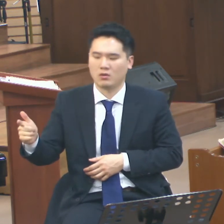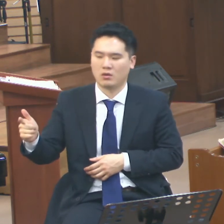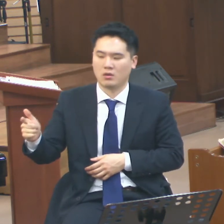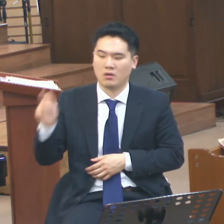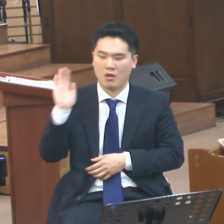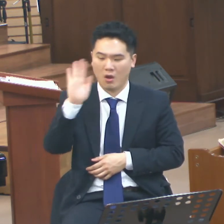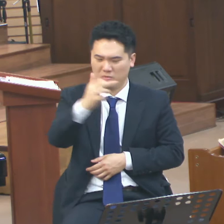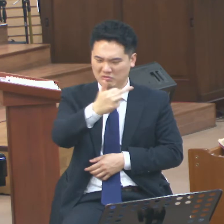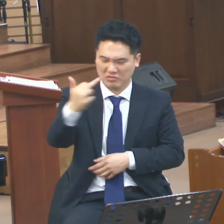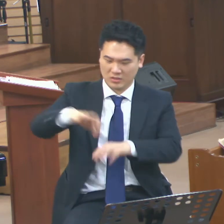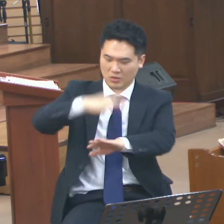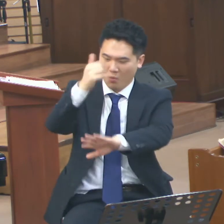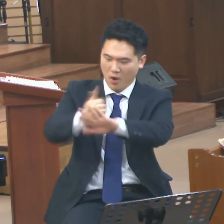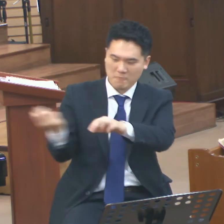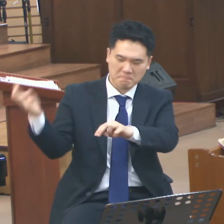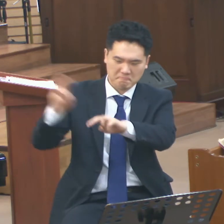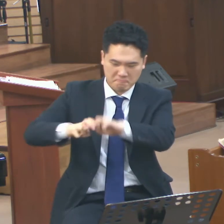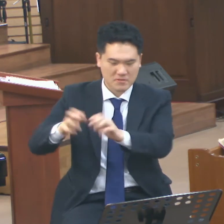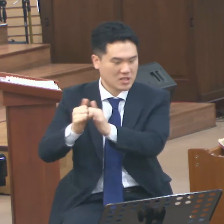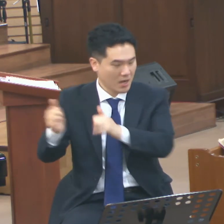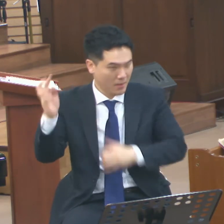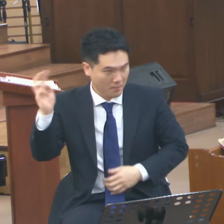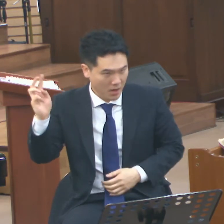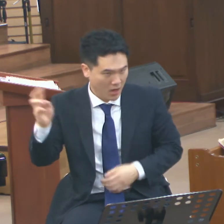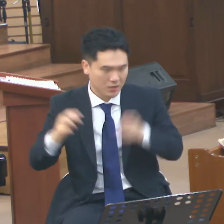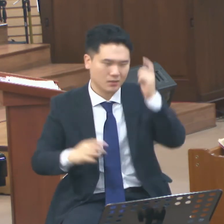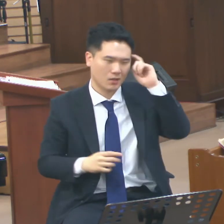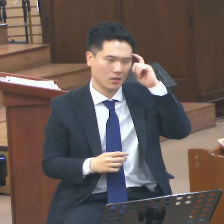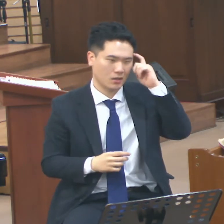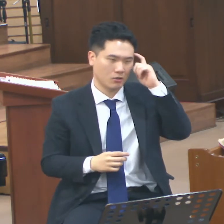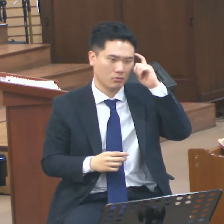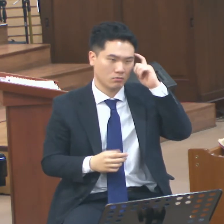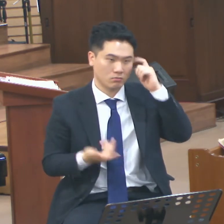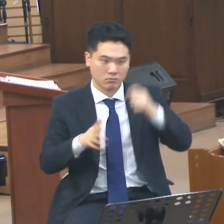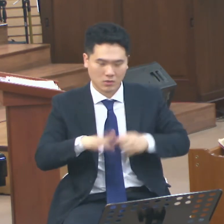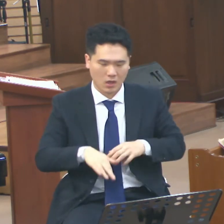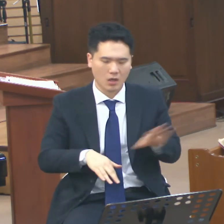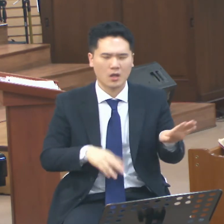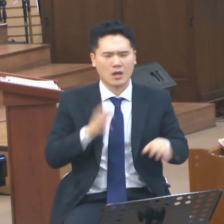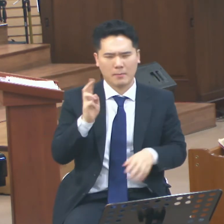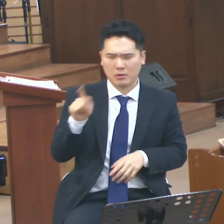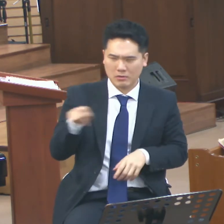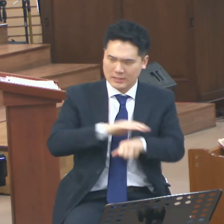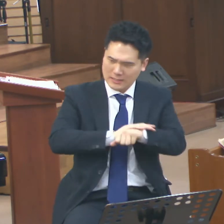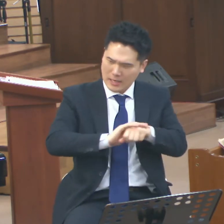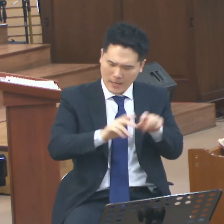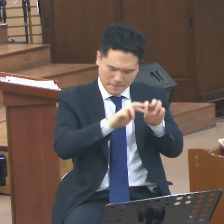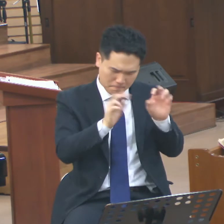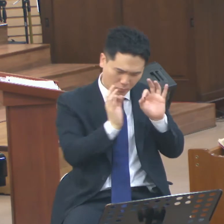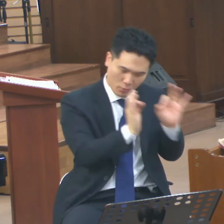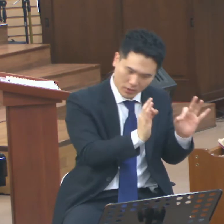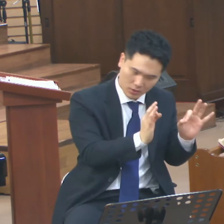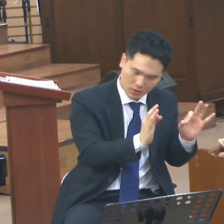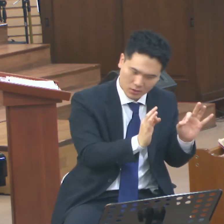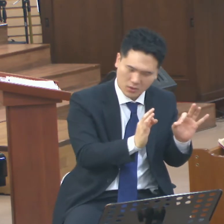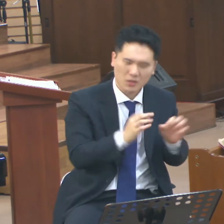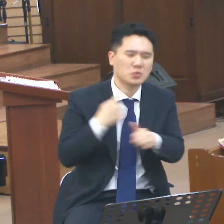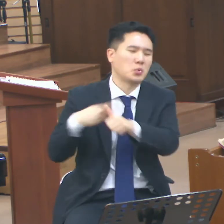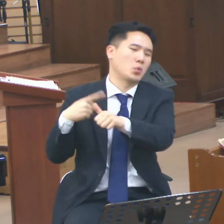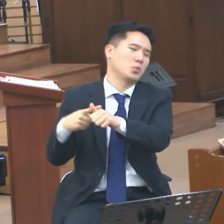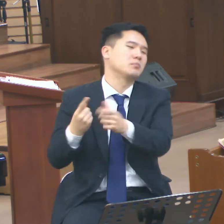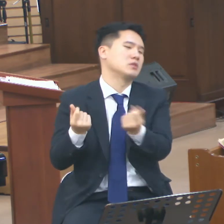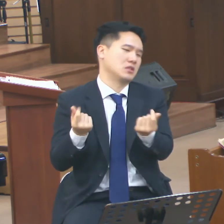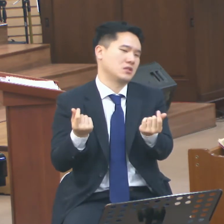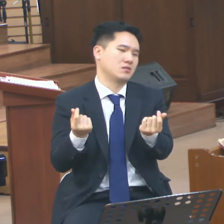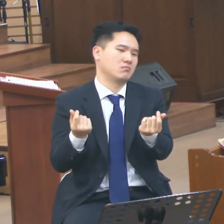보면 이 속에 비난조의 얘기가 들어있지 않아요? 형은 사람들 앞에 이렇게